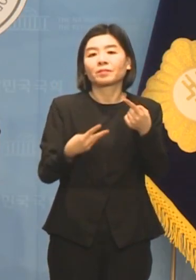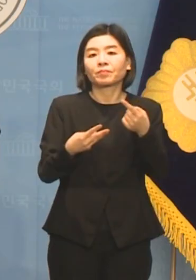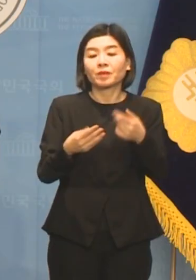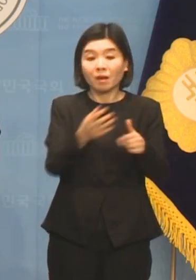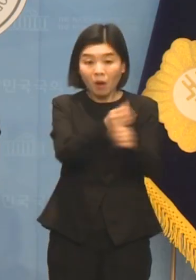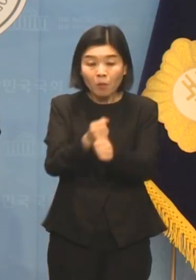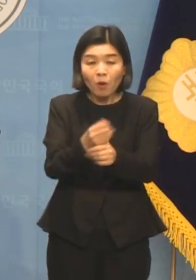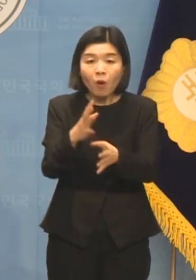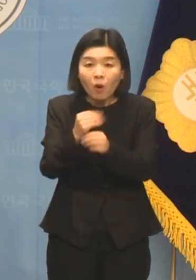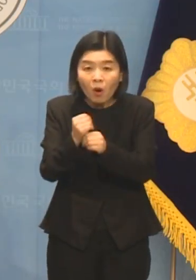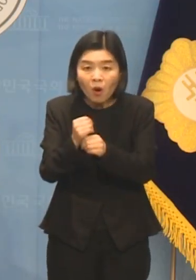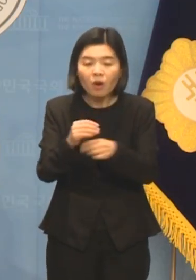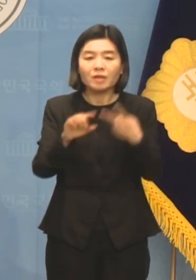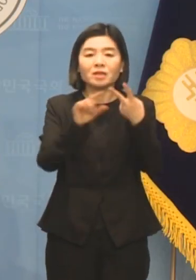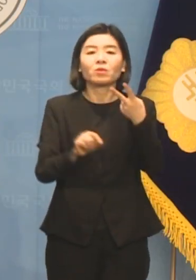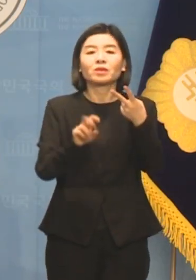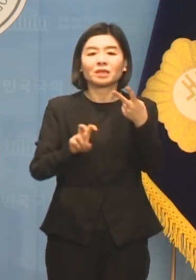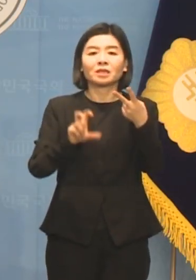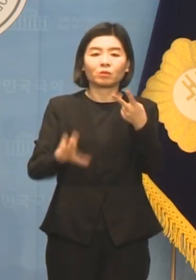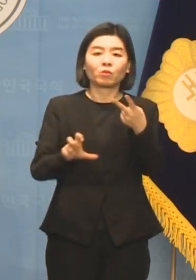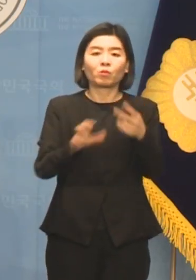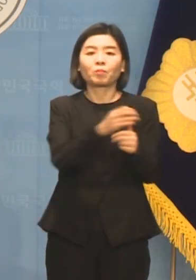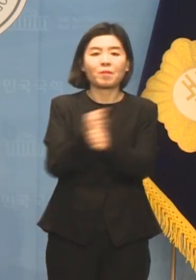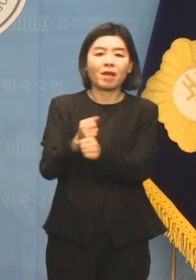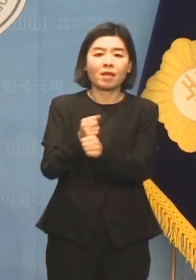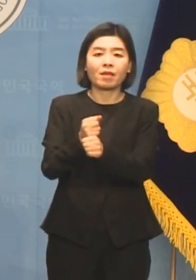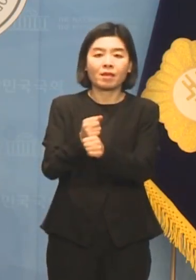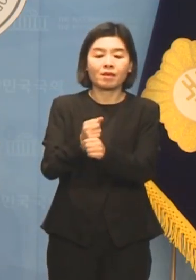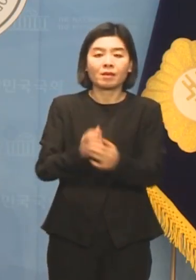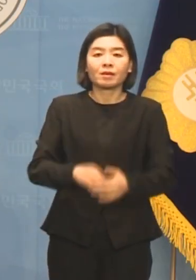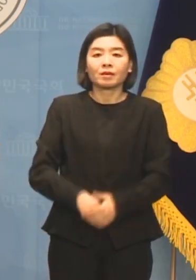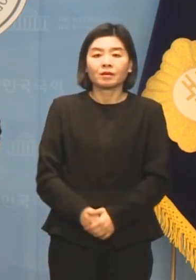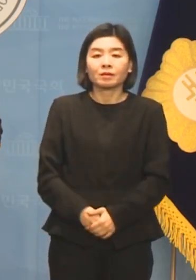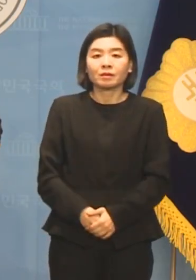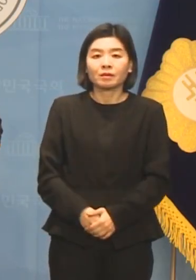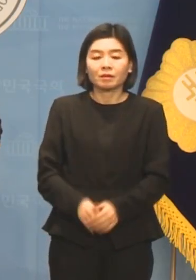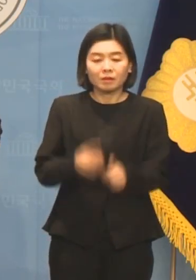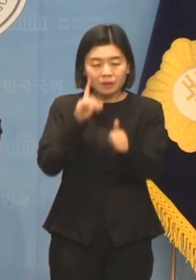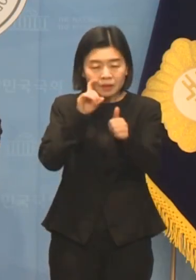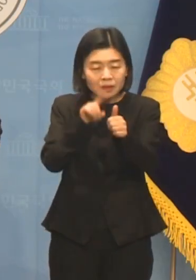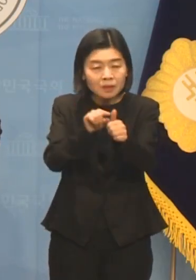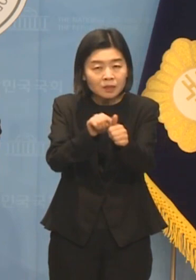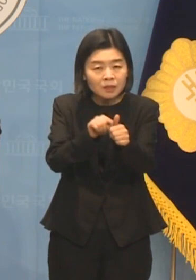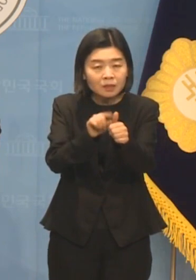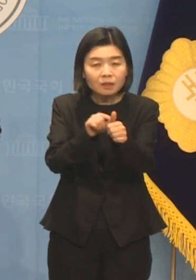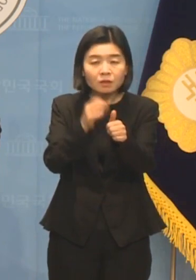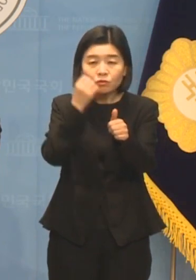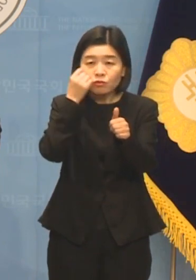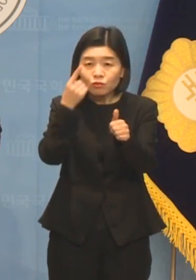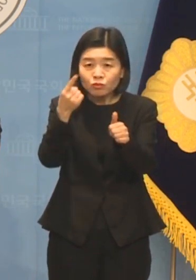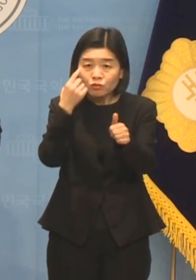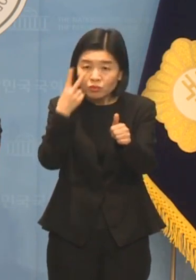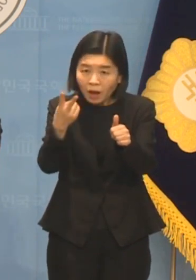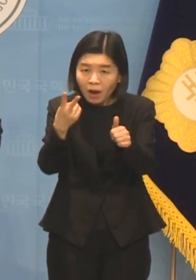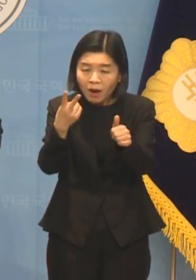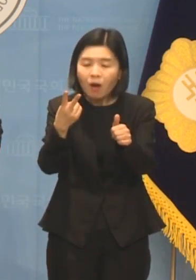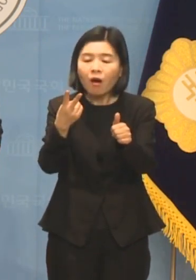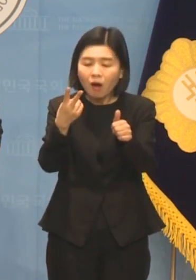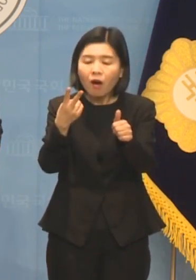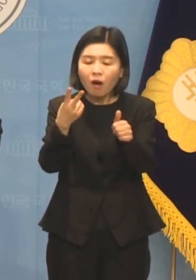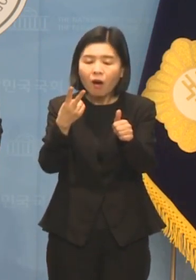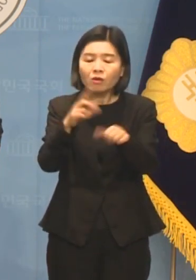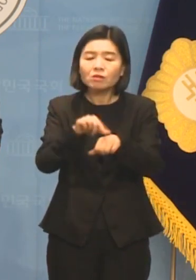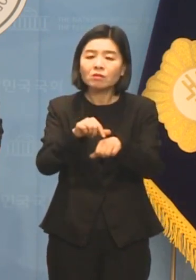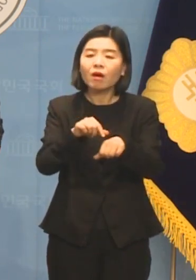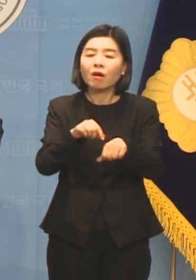2월 25일이 되어서야 진행되었습니다. 피의자를 특정하는 데 약 2달이 걸린 것이야 그렇다고